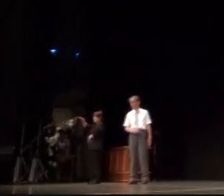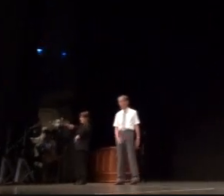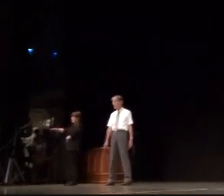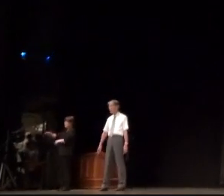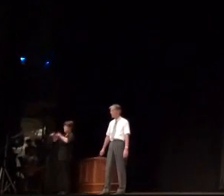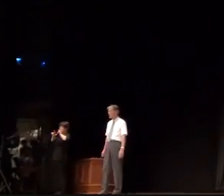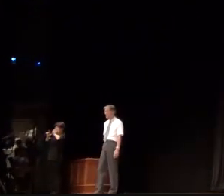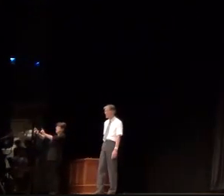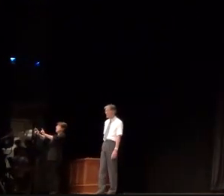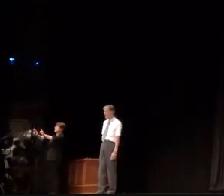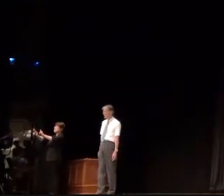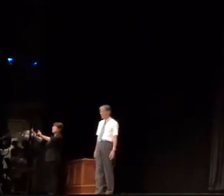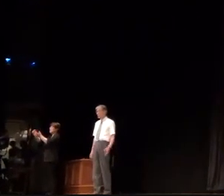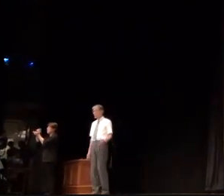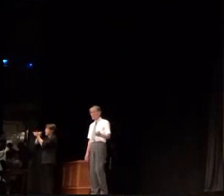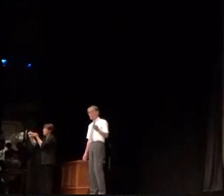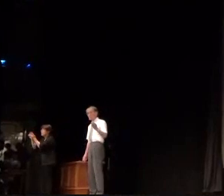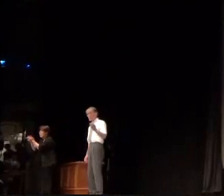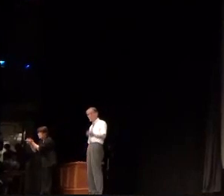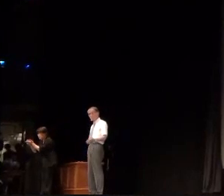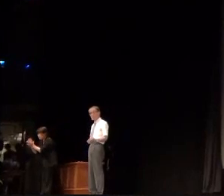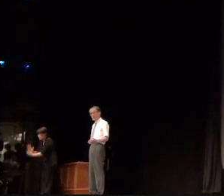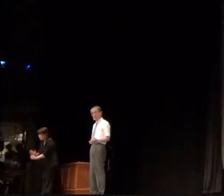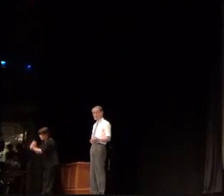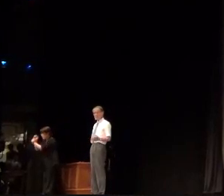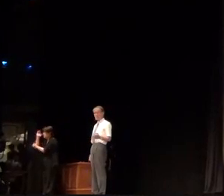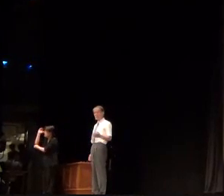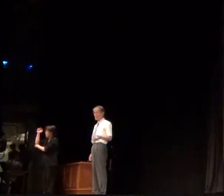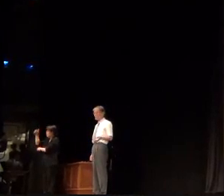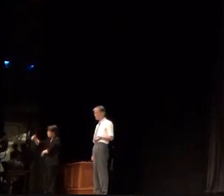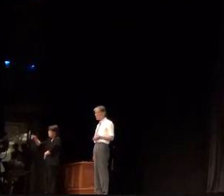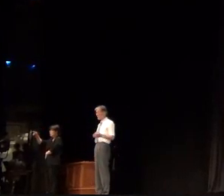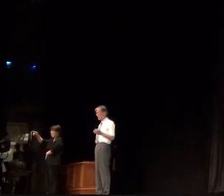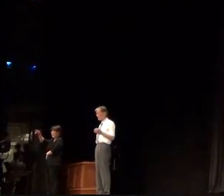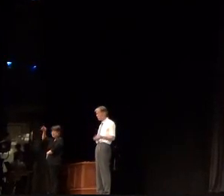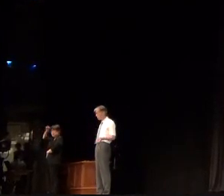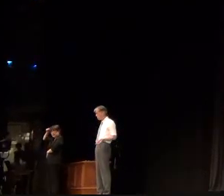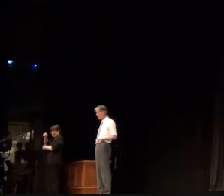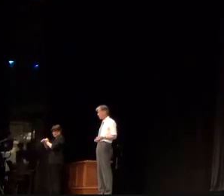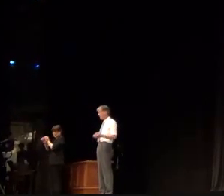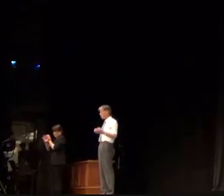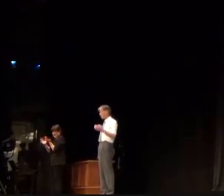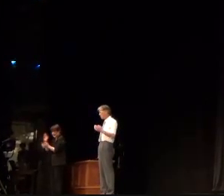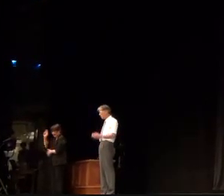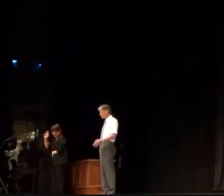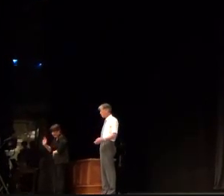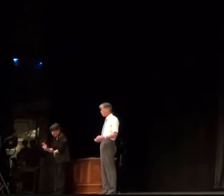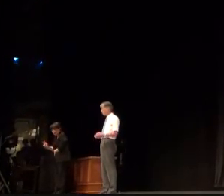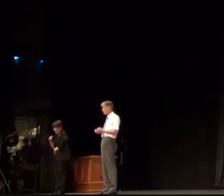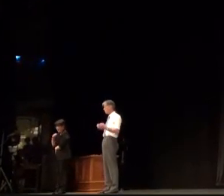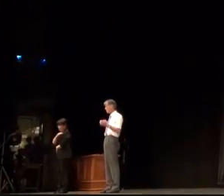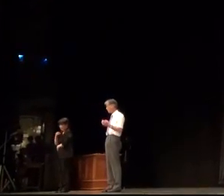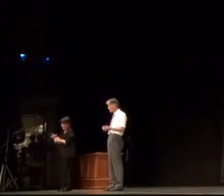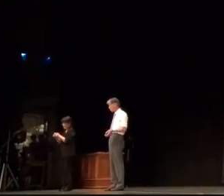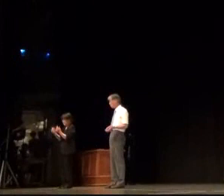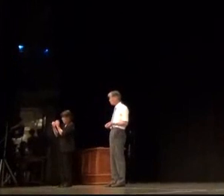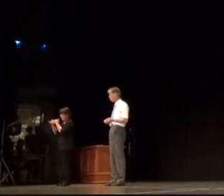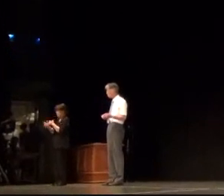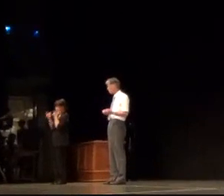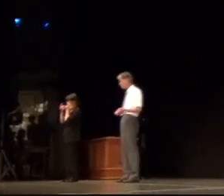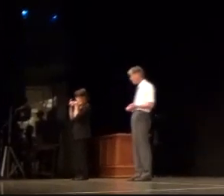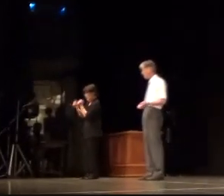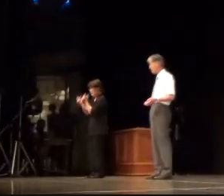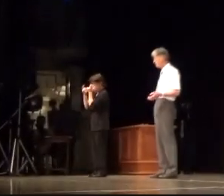宣言しと書いてある。つまり政府がバカなことをやらないように、私たち国民がちゃん